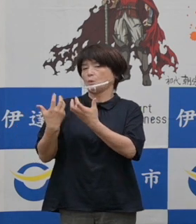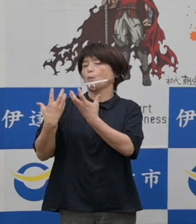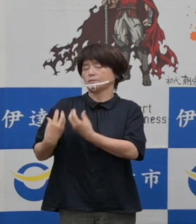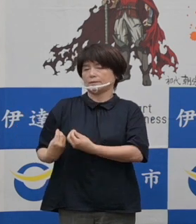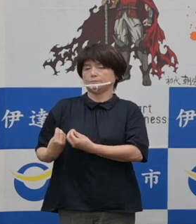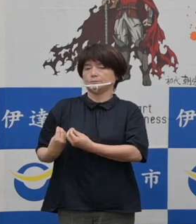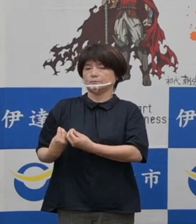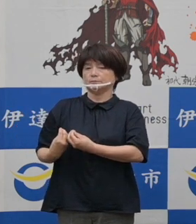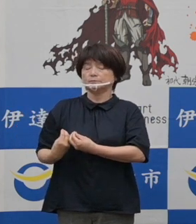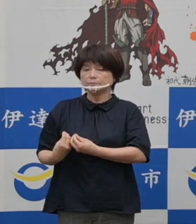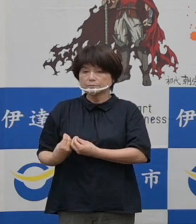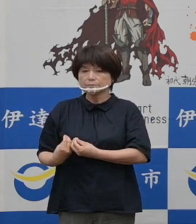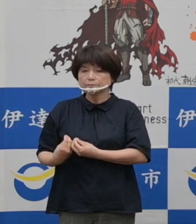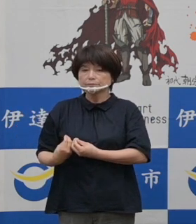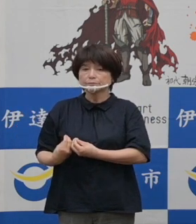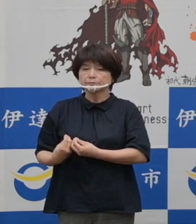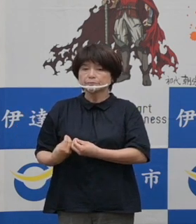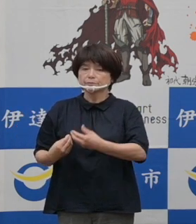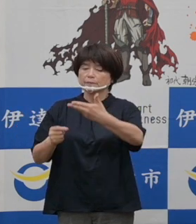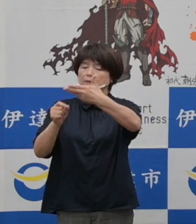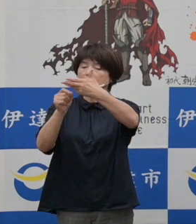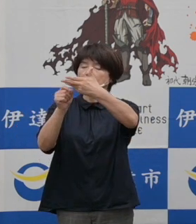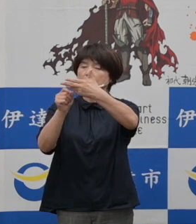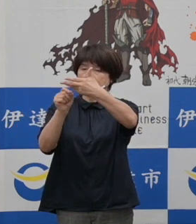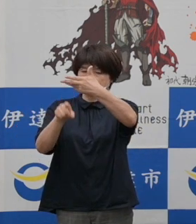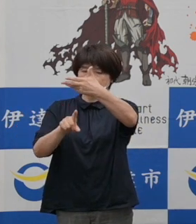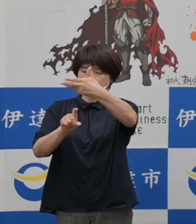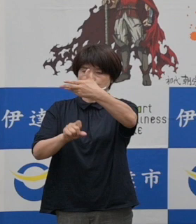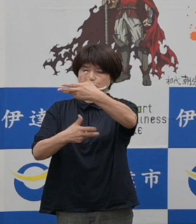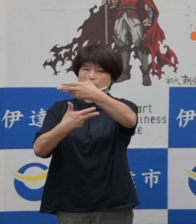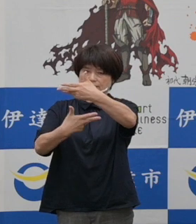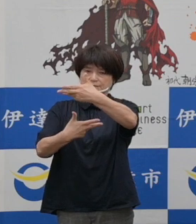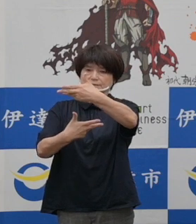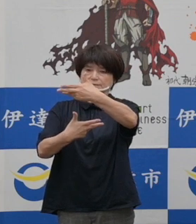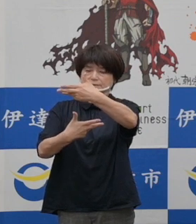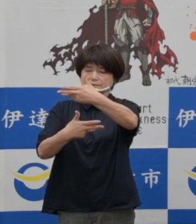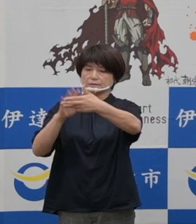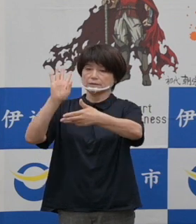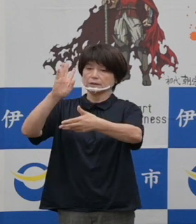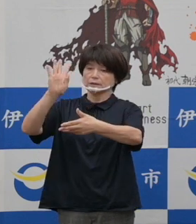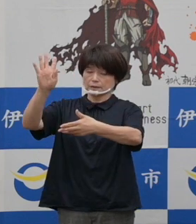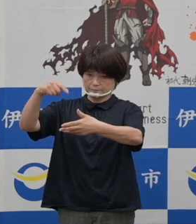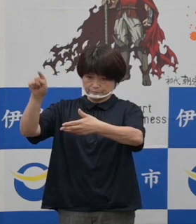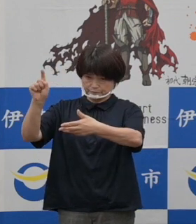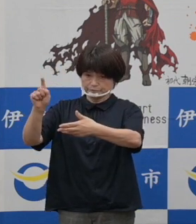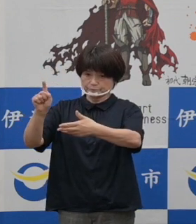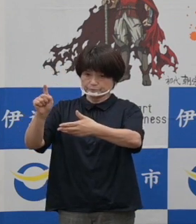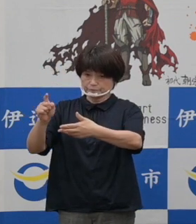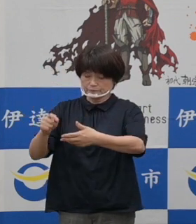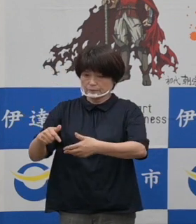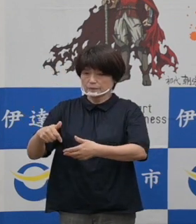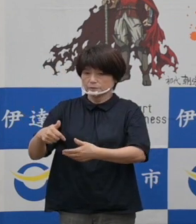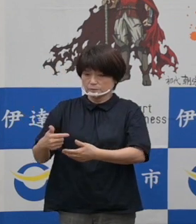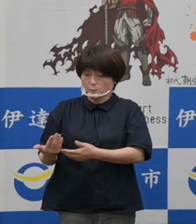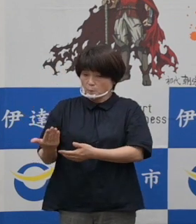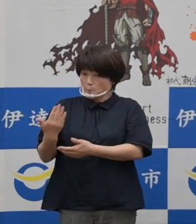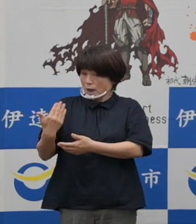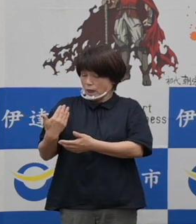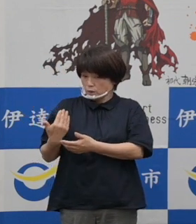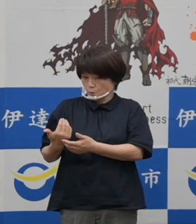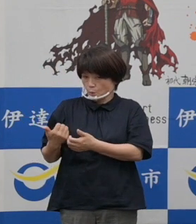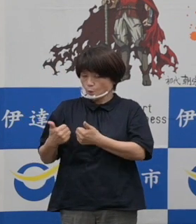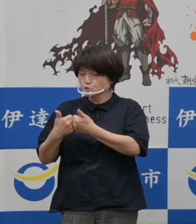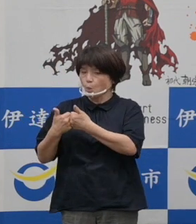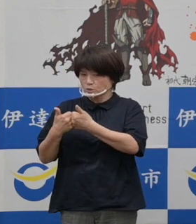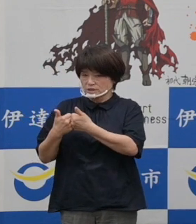して、8月の18日付で県に対しまして、下協議の